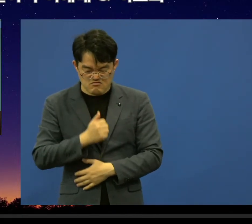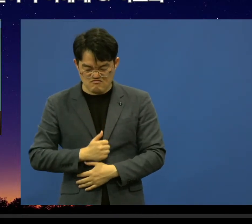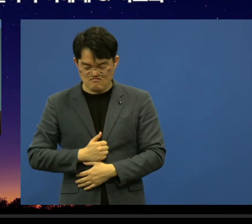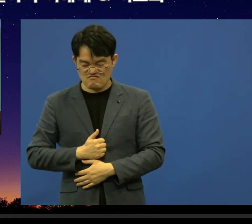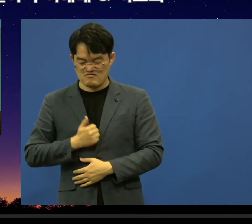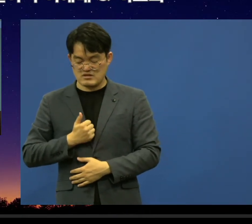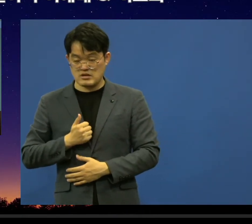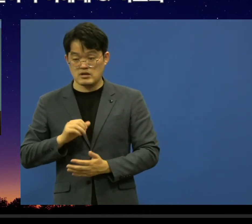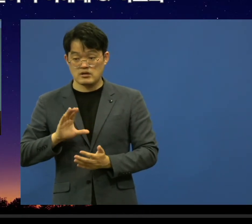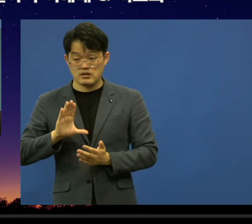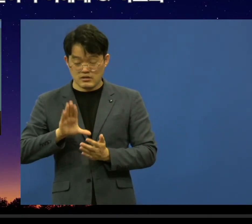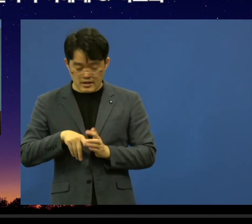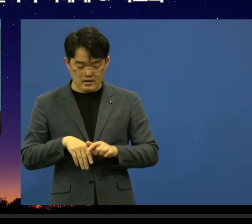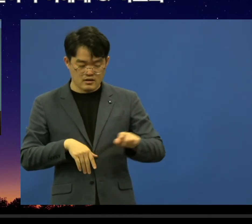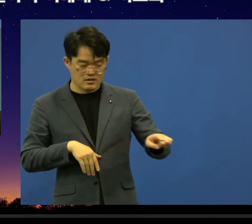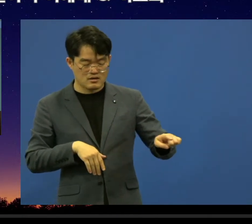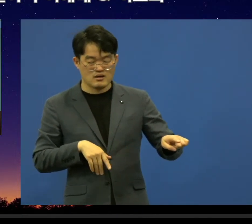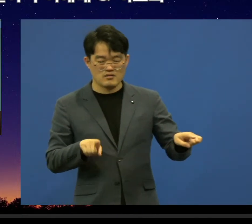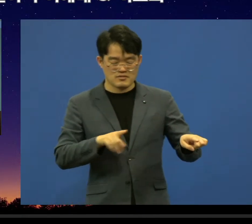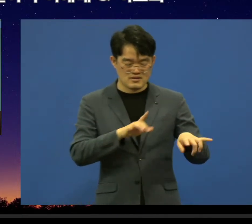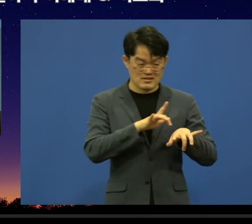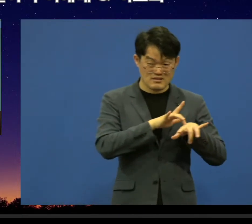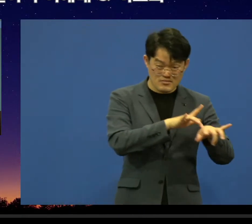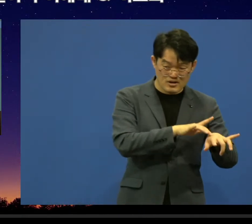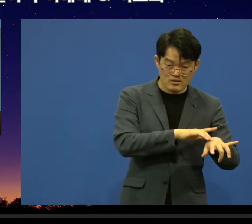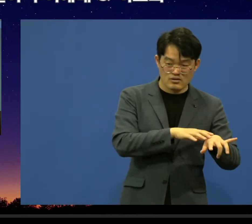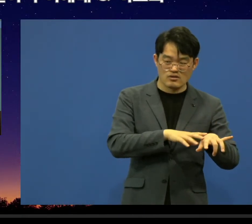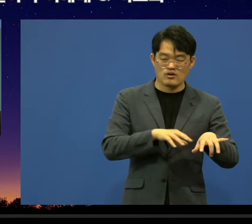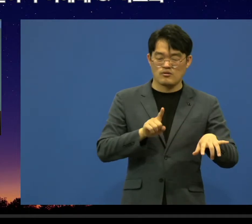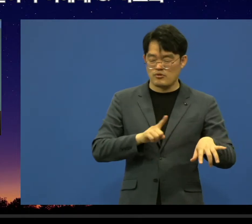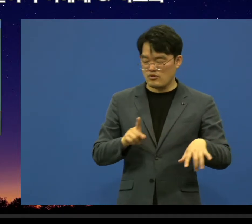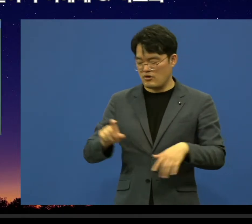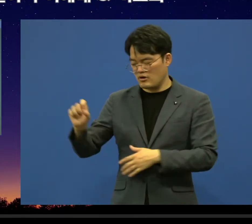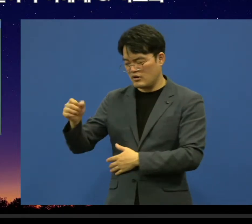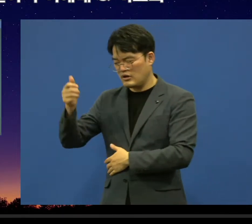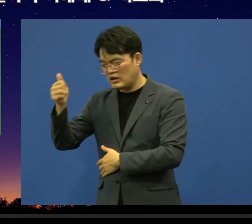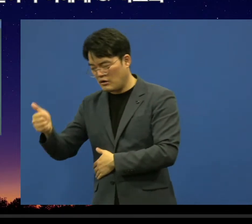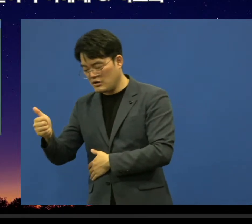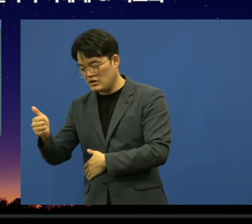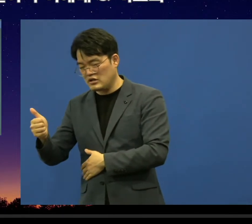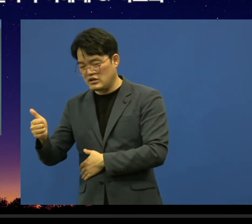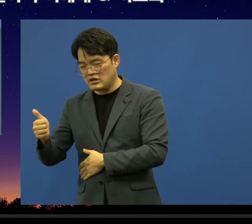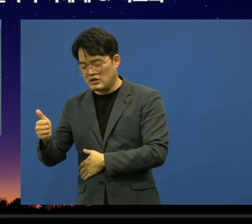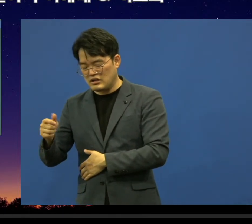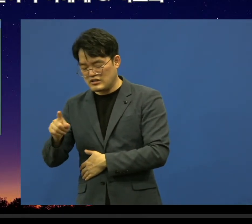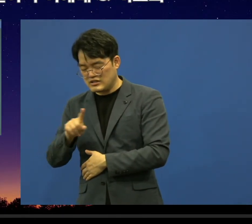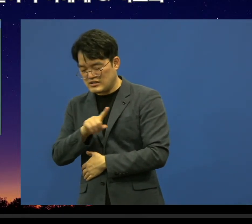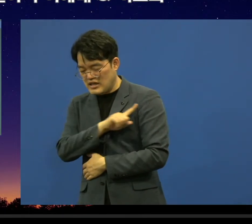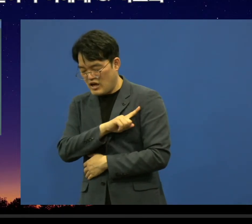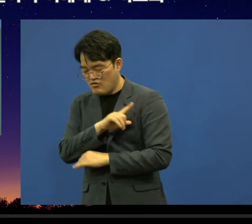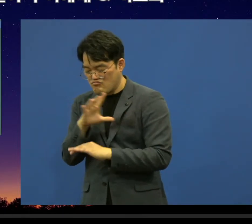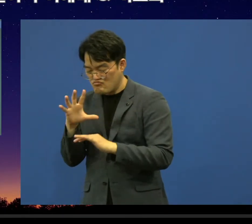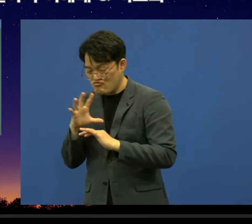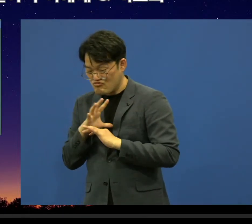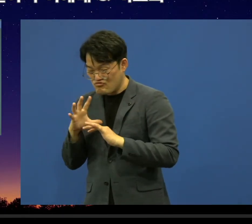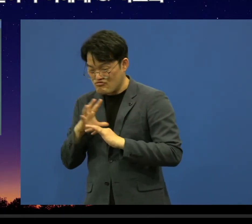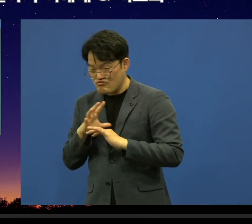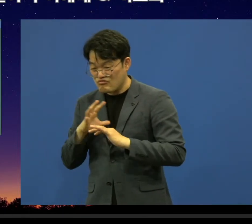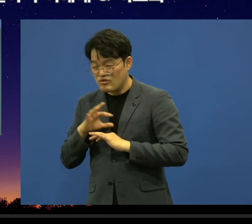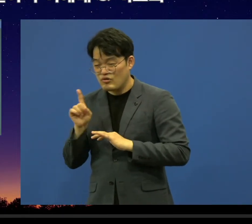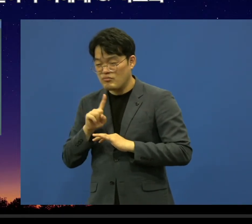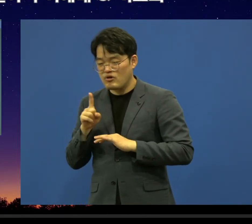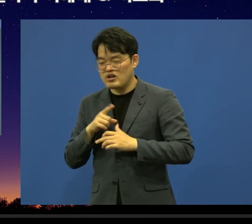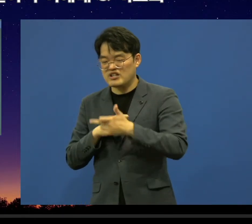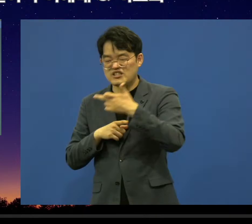마귀도 지지 않고 다윗이 쫄 것 같은 골리앗으로 안 되니까 그와 인맥이 있는